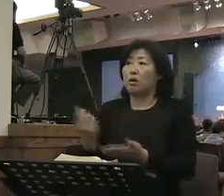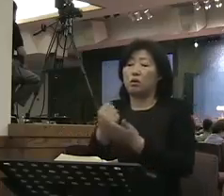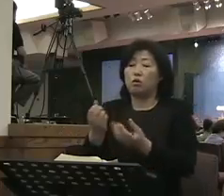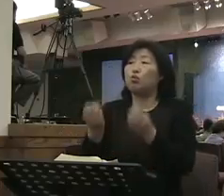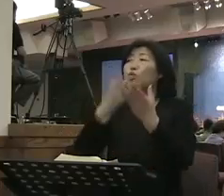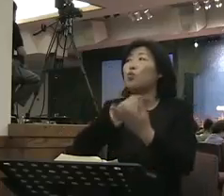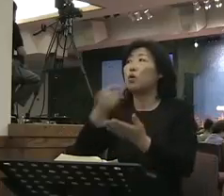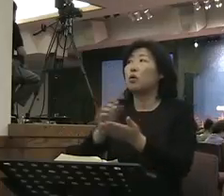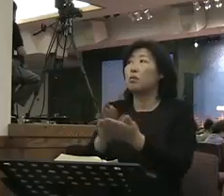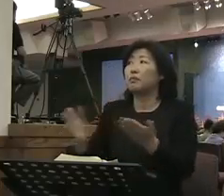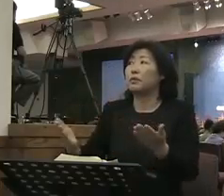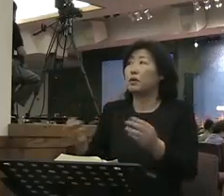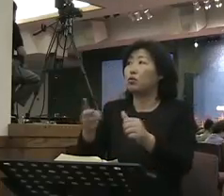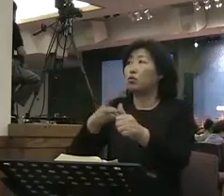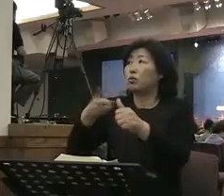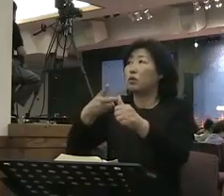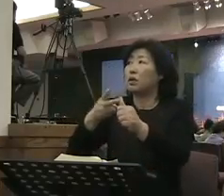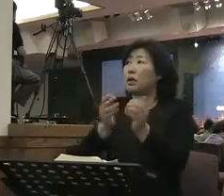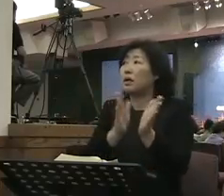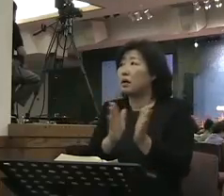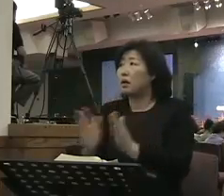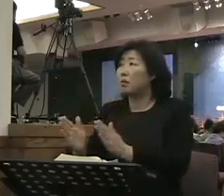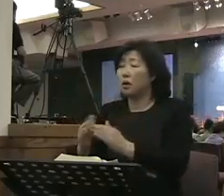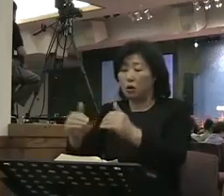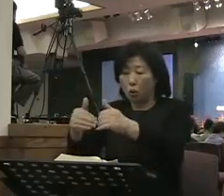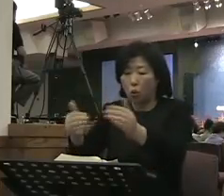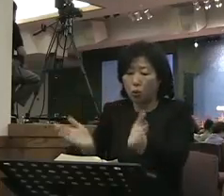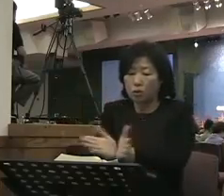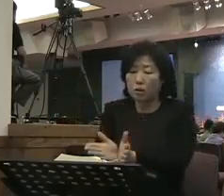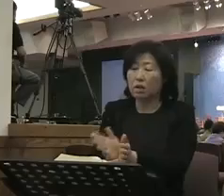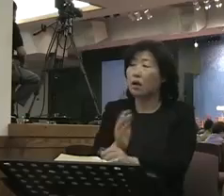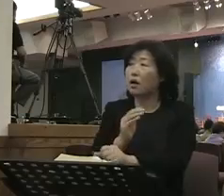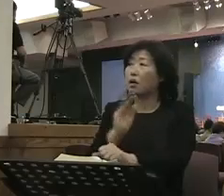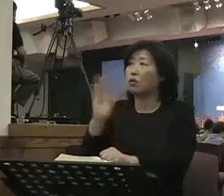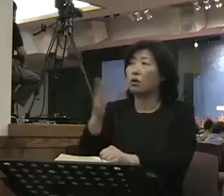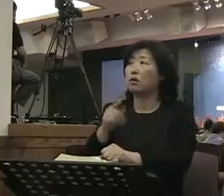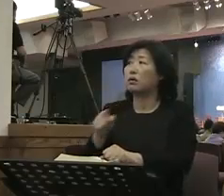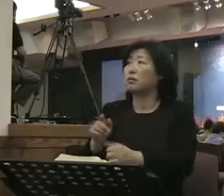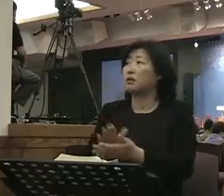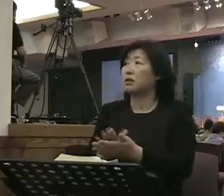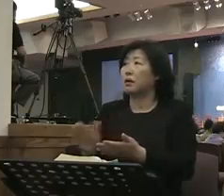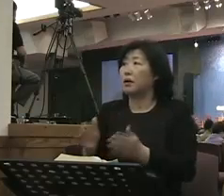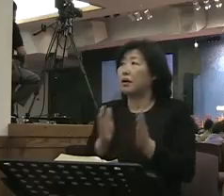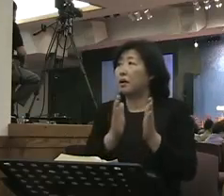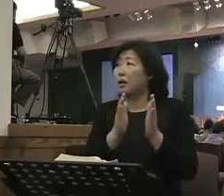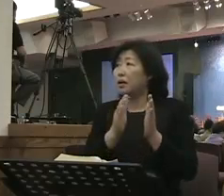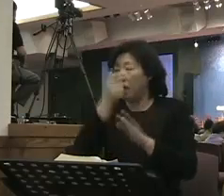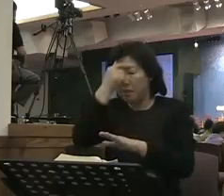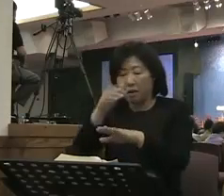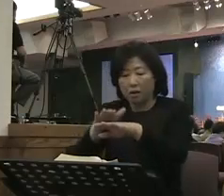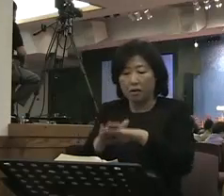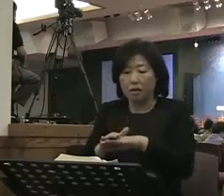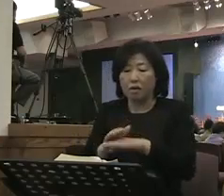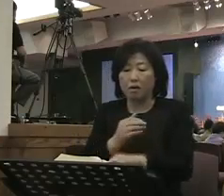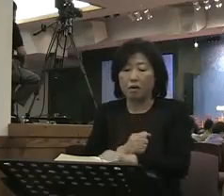번째로 필요한 것은 예배하는 공동체가 되는 것입니다. 예배하는